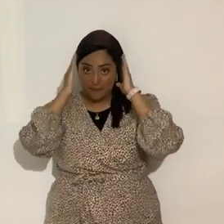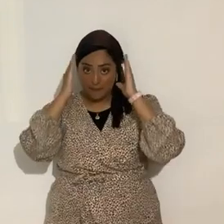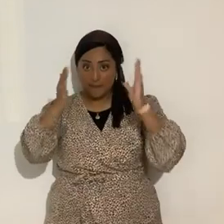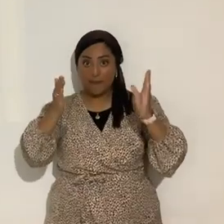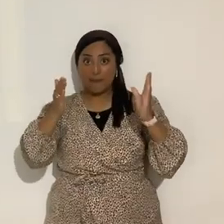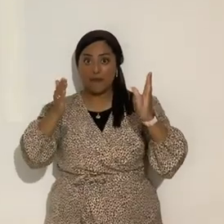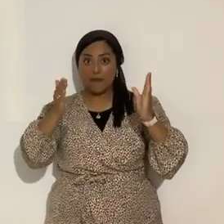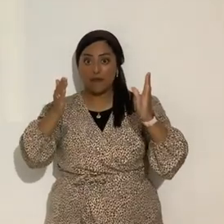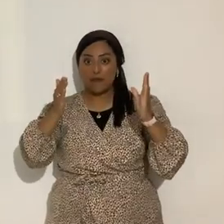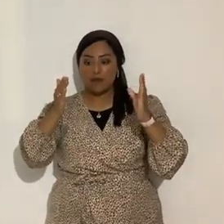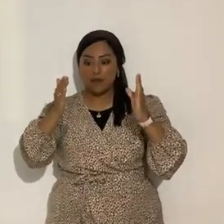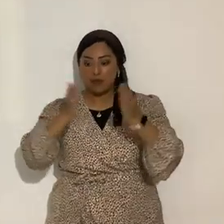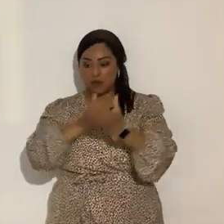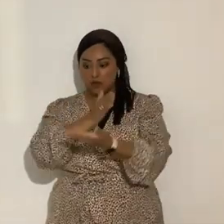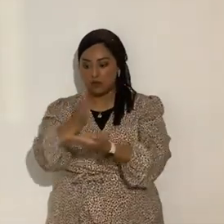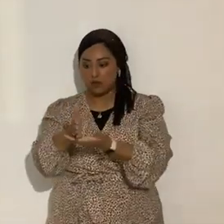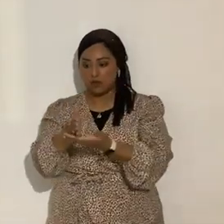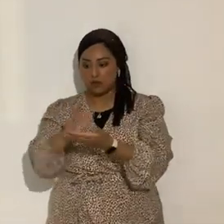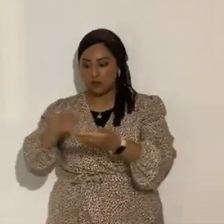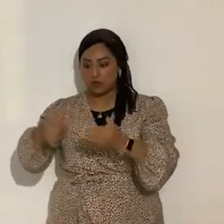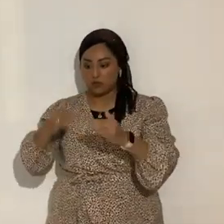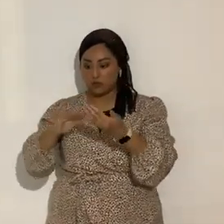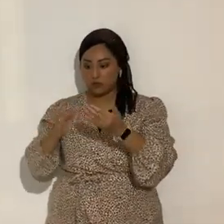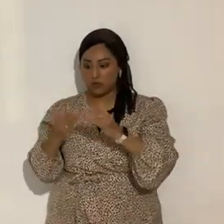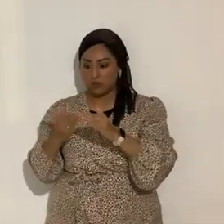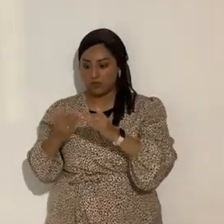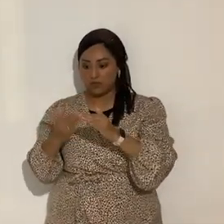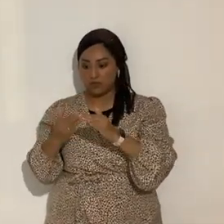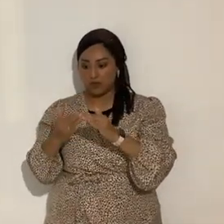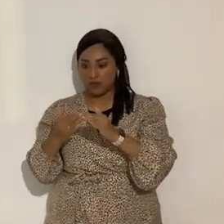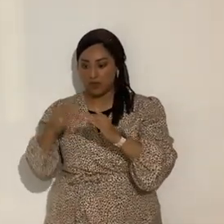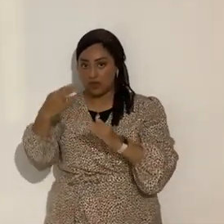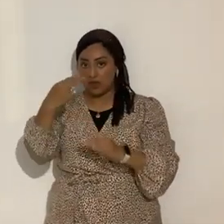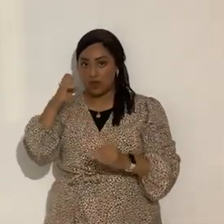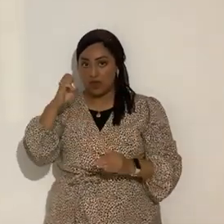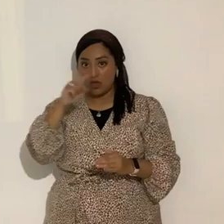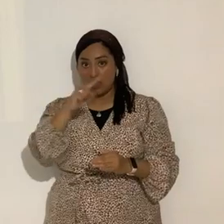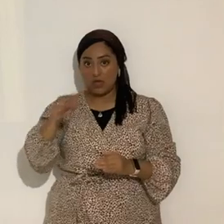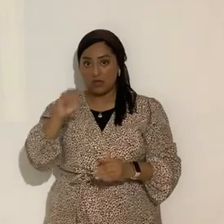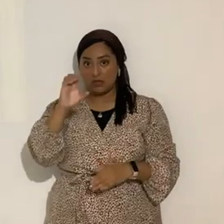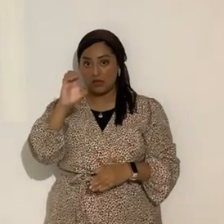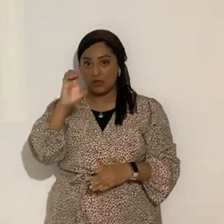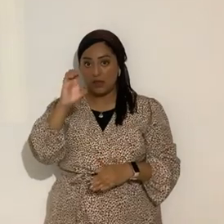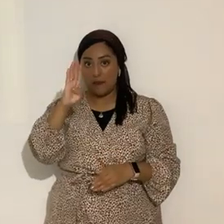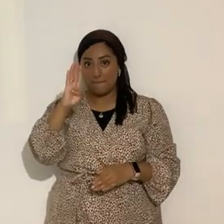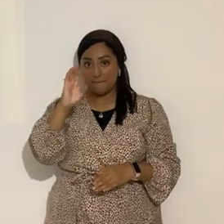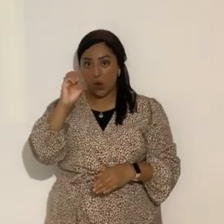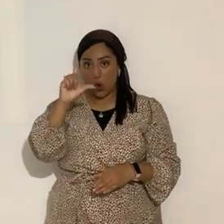ya lograron llegar hasta Jerusalén estos bárbaros. Hezbolá ataca el norte